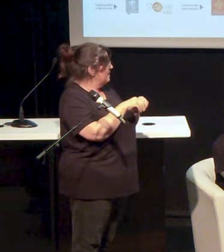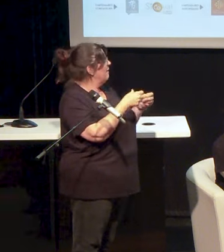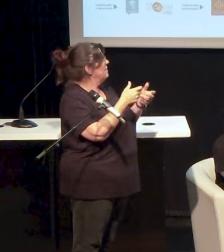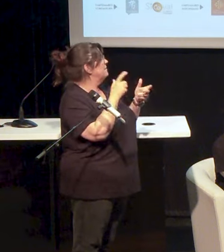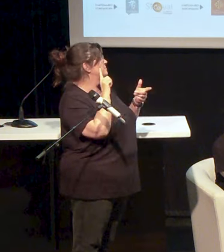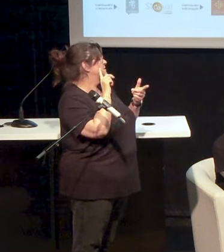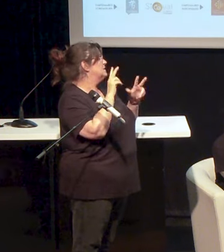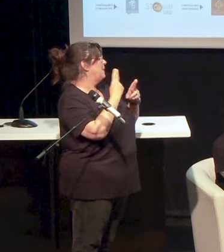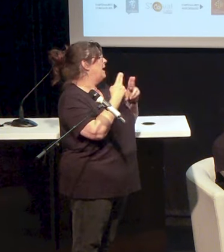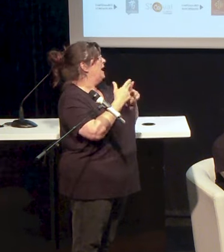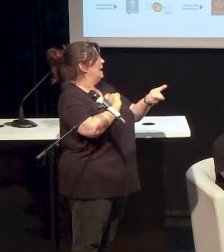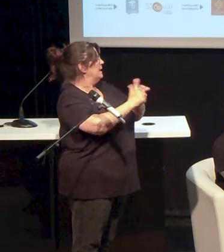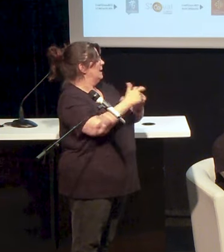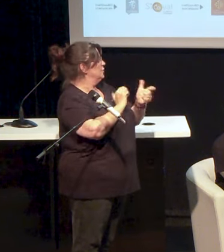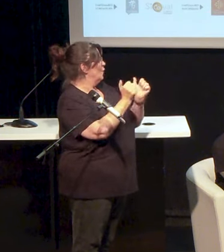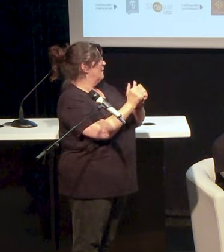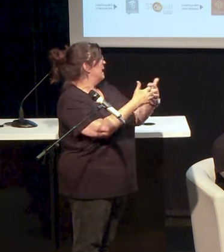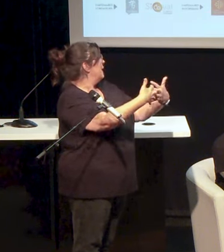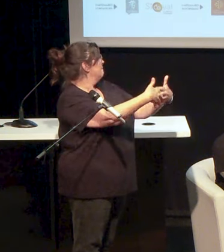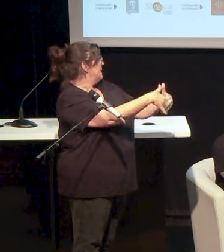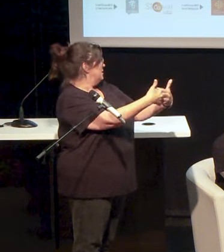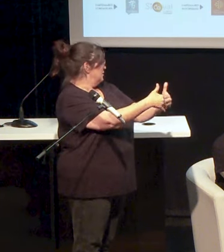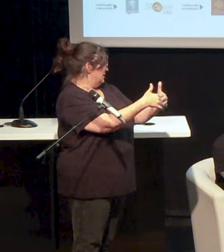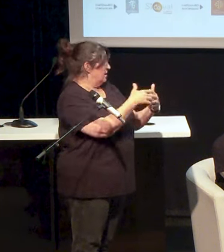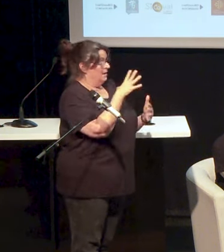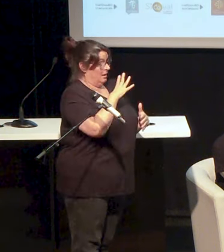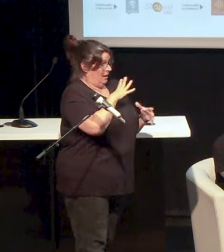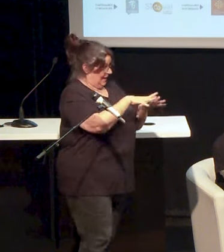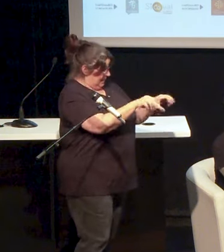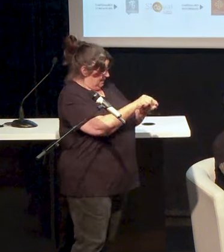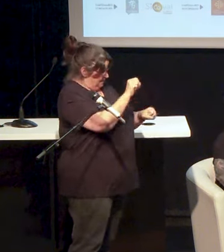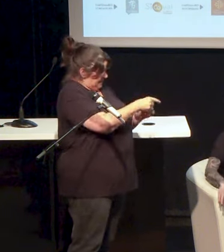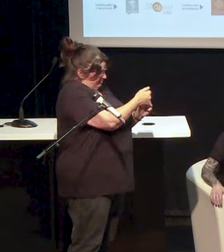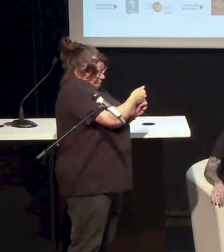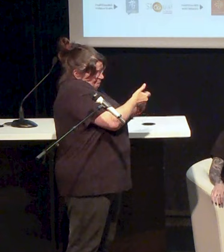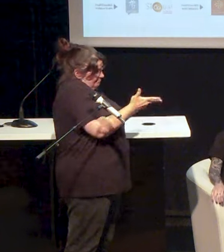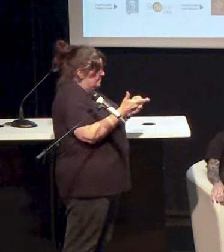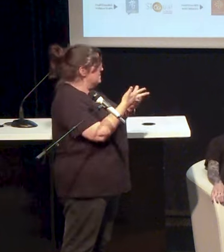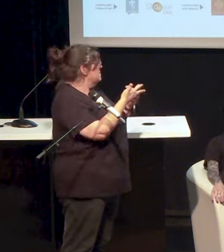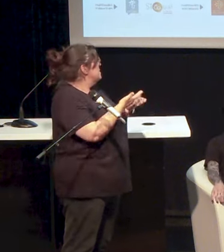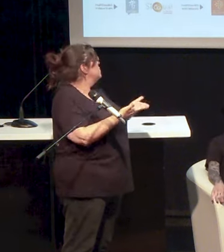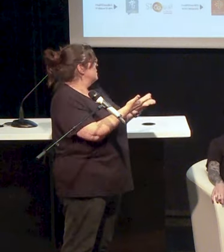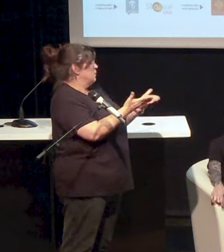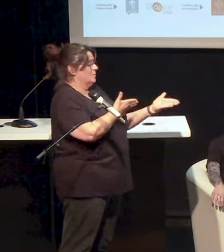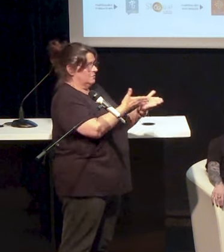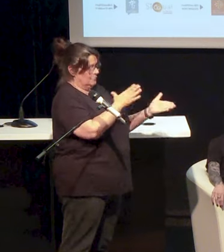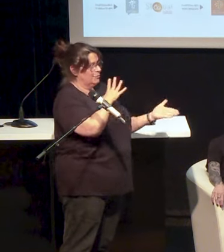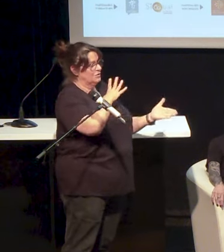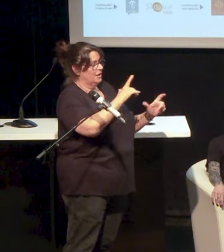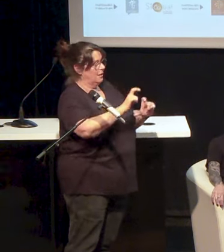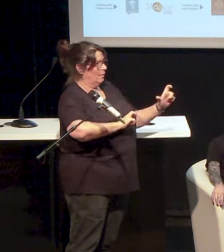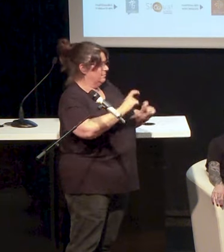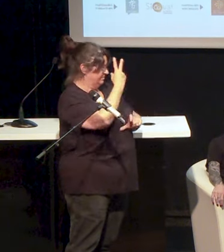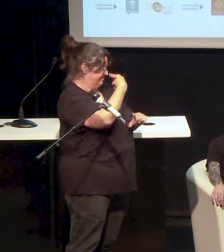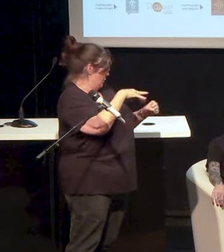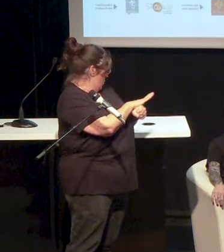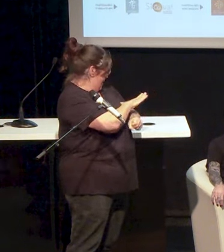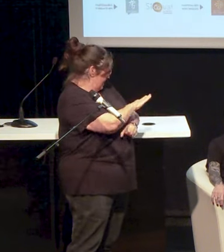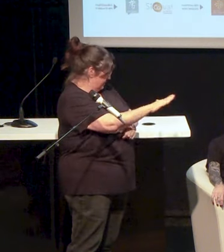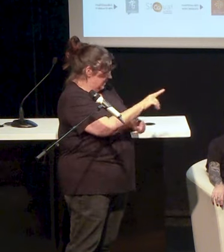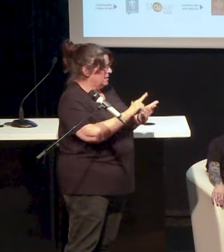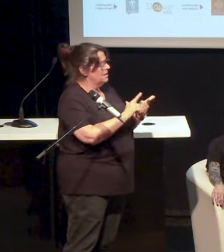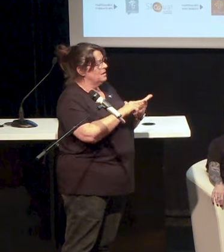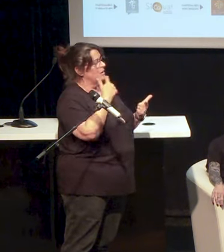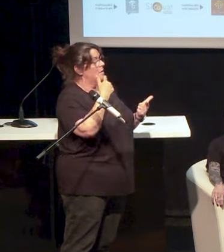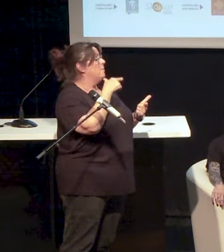dans cette équipe-là, il y a une pluralité de situations de handicap. Effectivement, j'ai un collègue totalement non-voyant, j'ai un